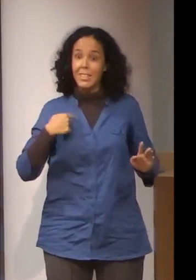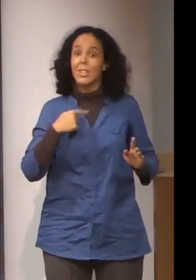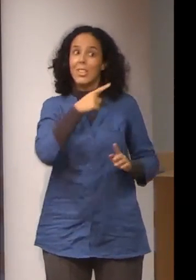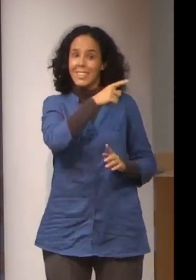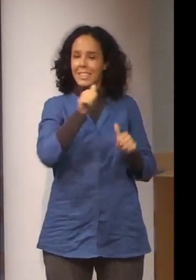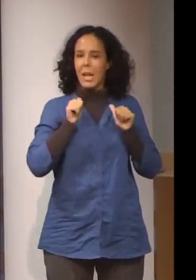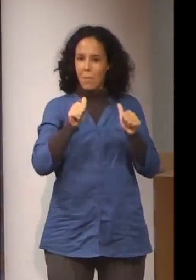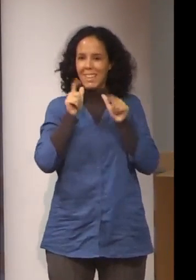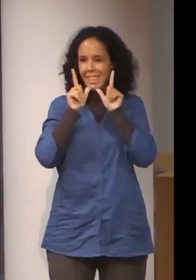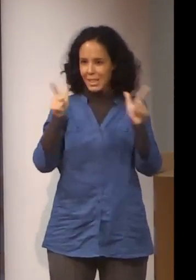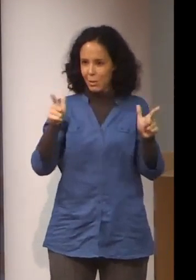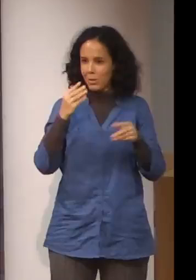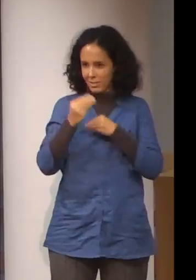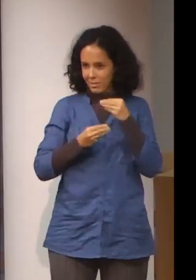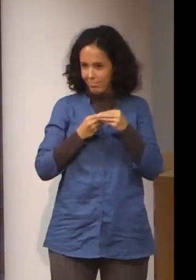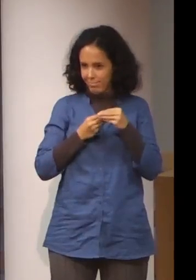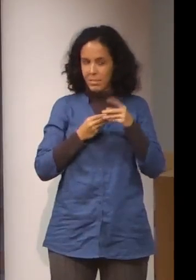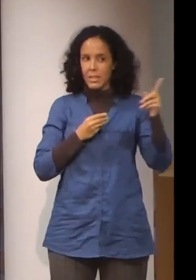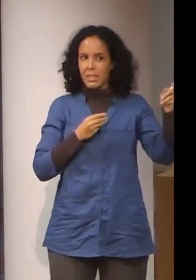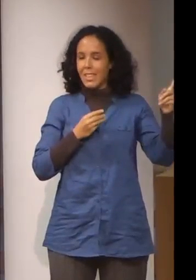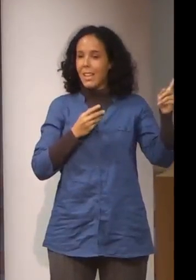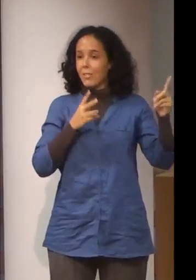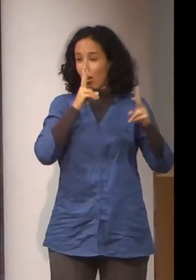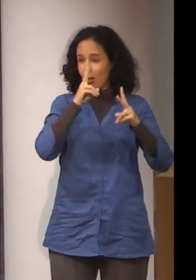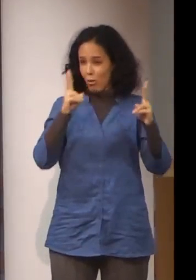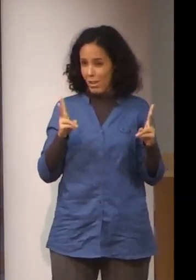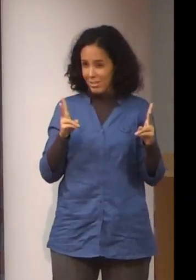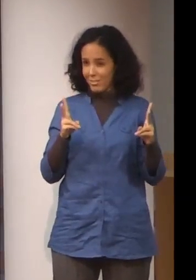de HL, de lengua de signos americana.